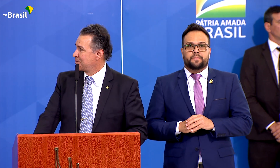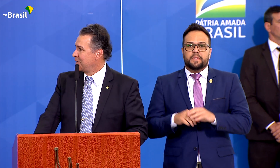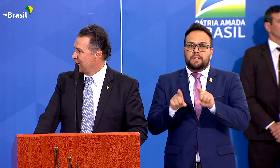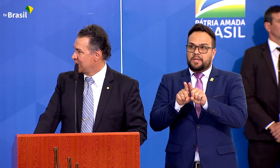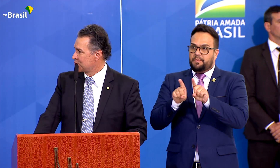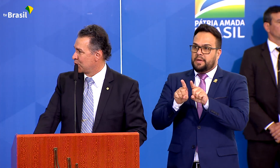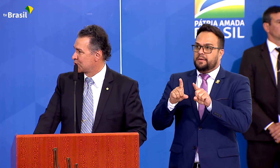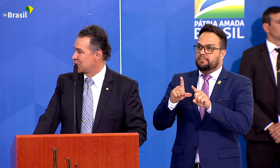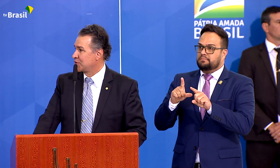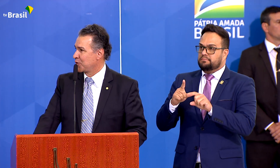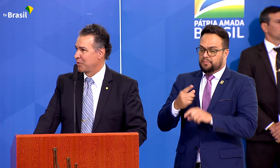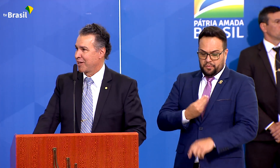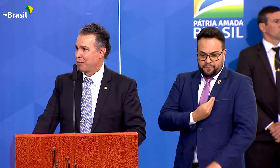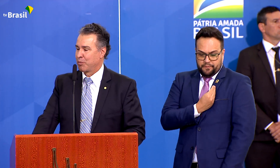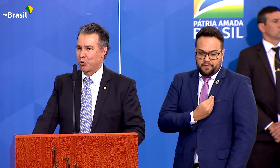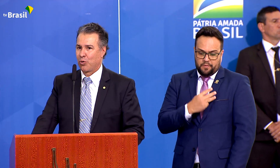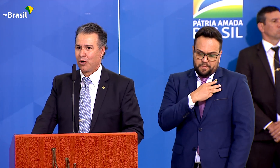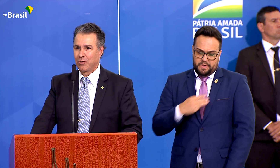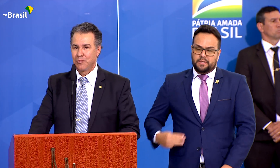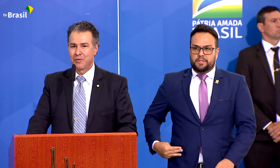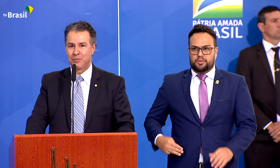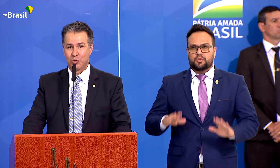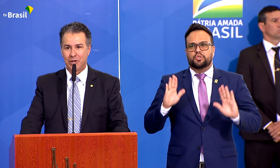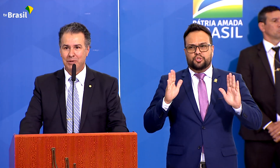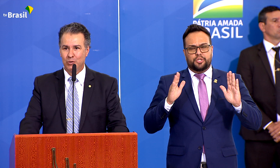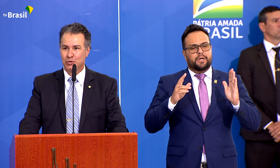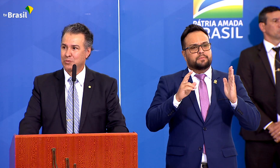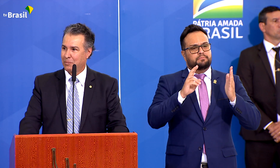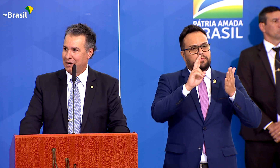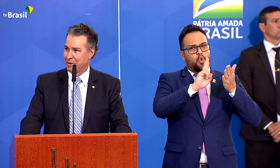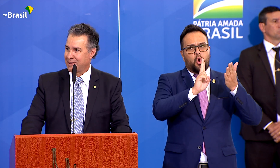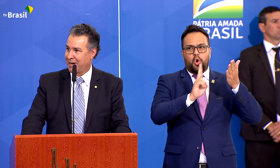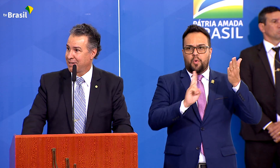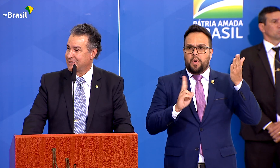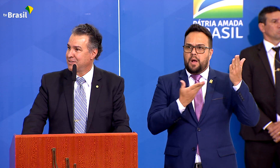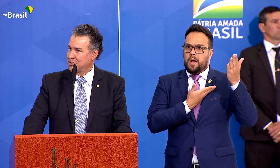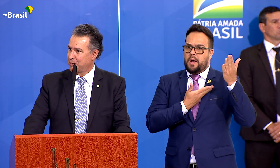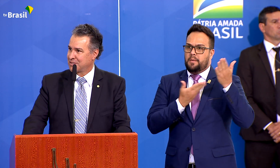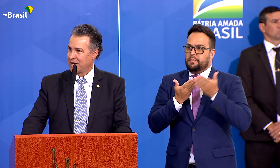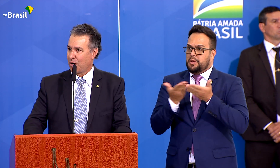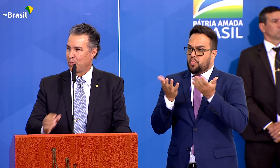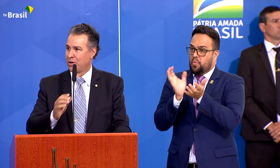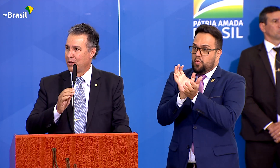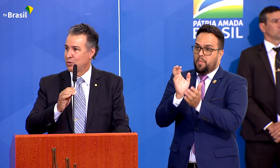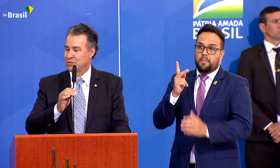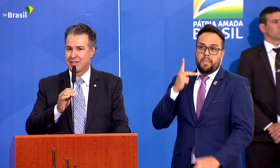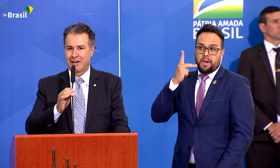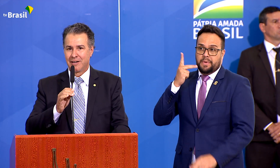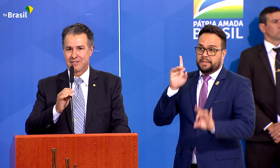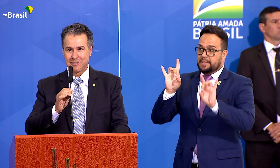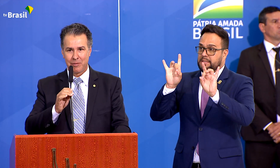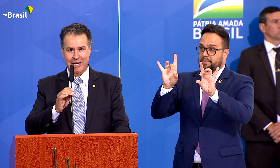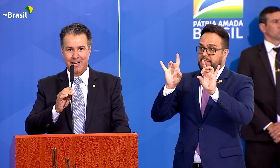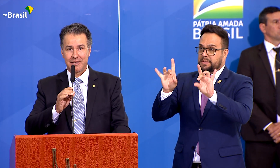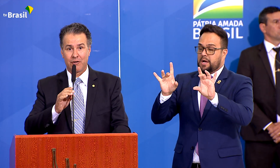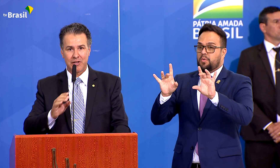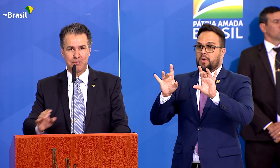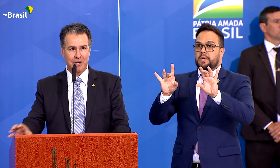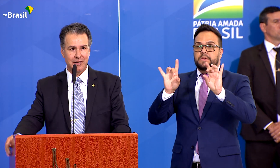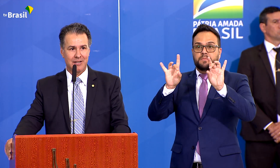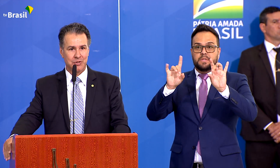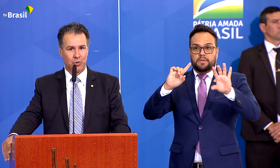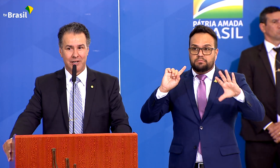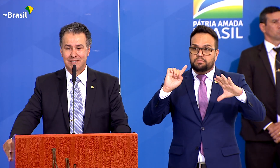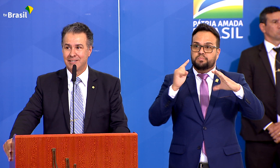demais ministros já nominados protocolo meus amigos parlamentares em especial os integrantes da